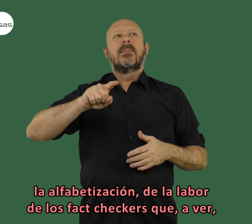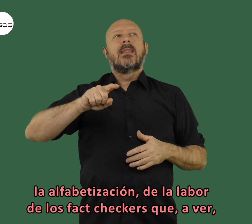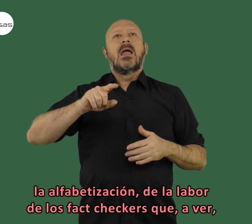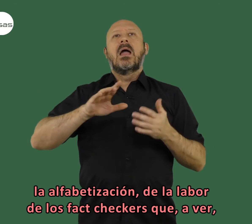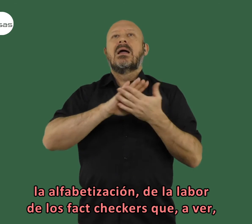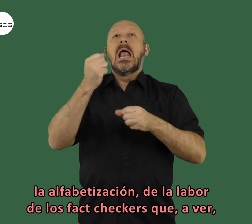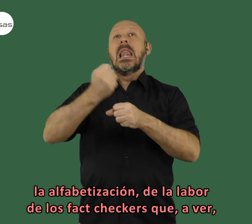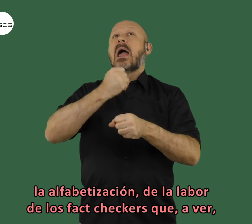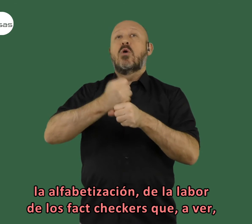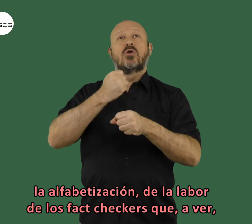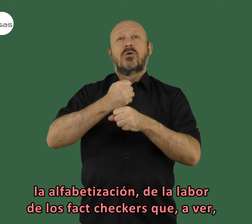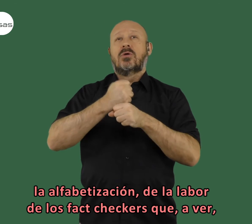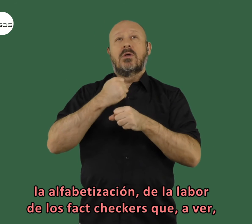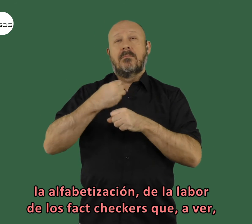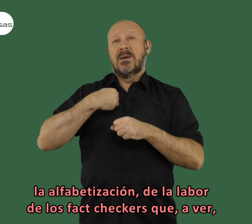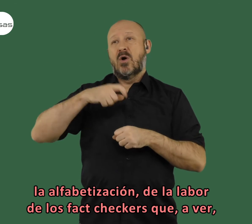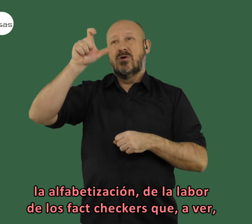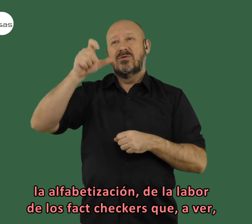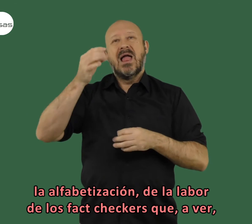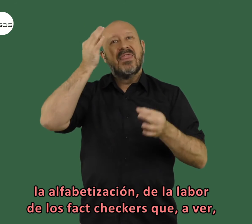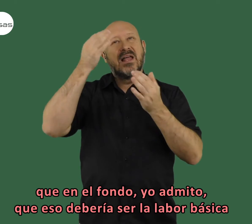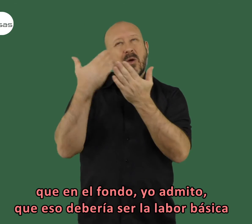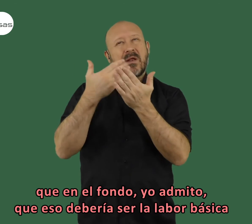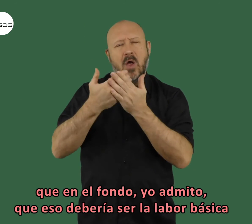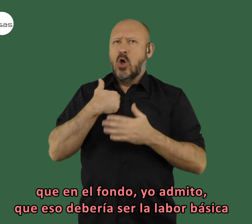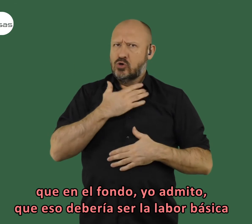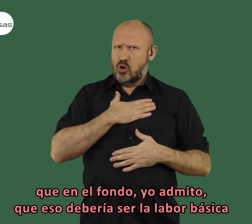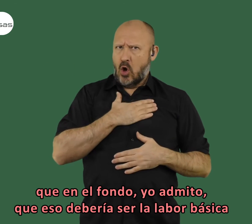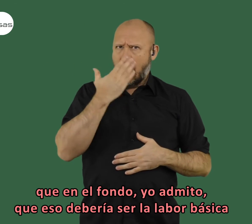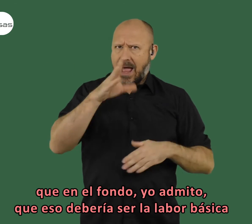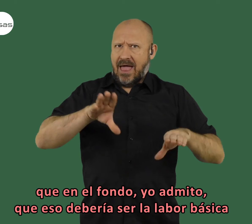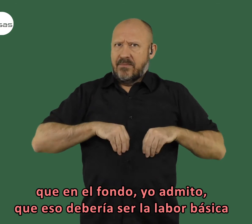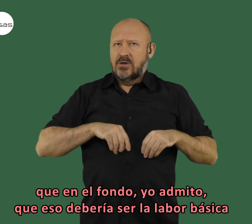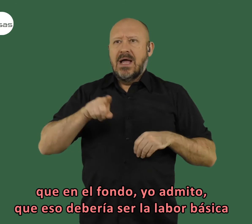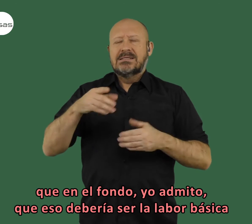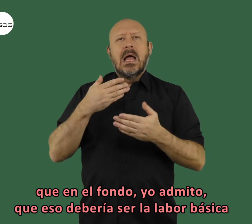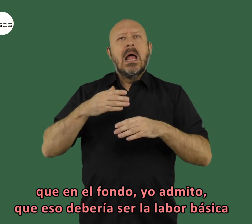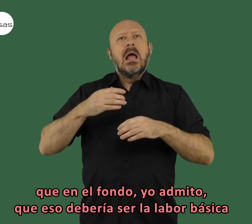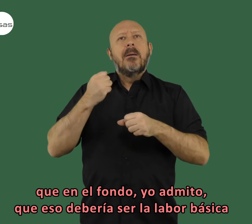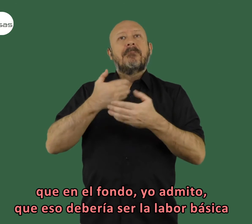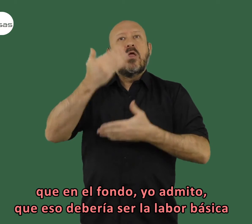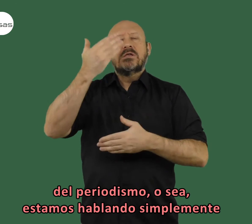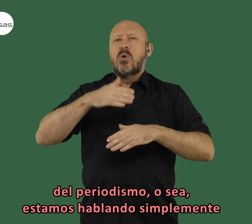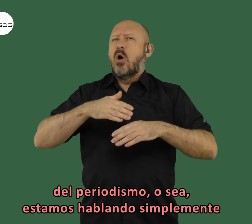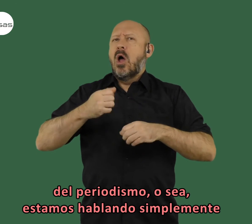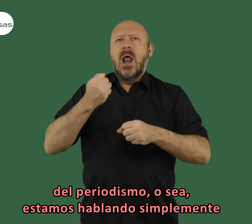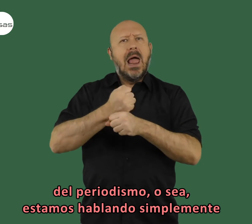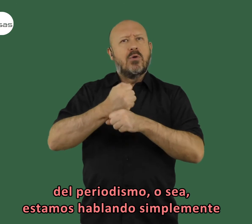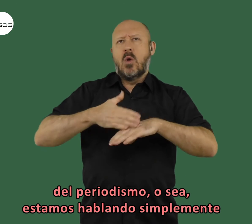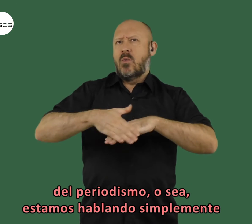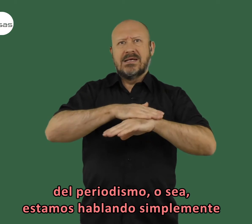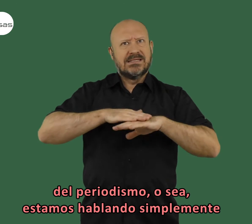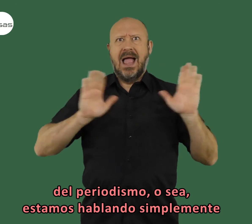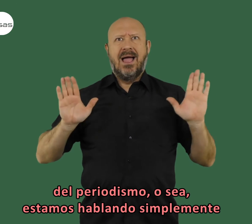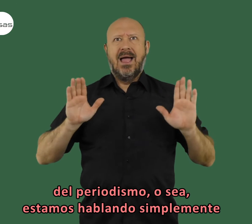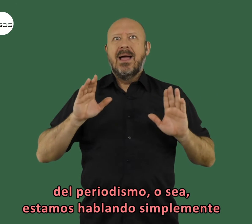la alfabetización, de la labor de los fact-checkers, que, a ver, que en el fondo yo admito eso debería ser la labor básica del periodismo. O sea,